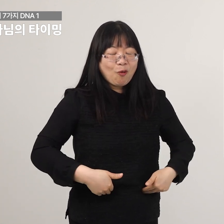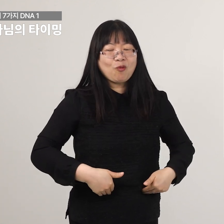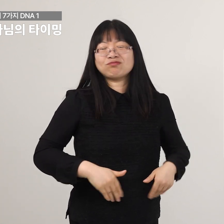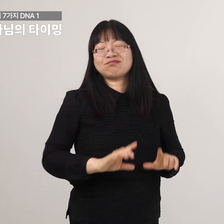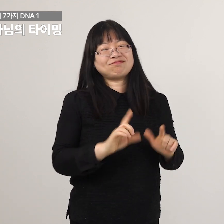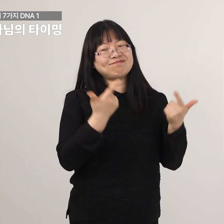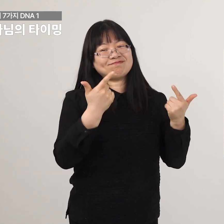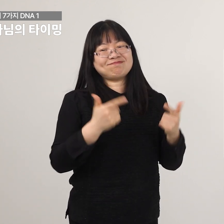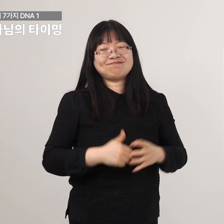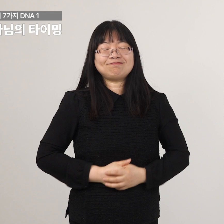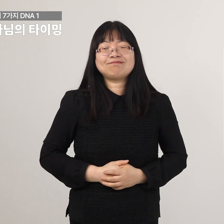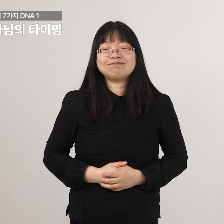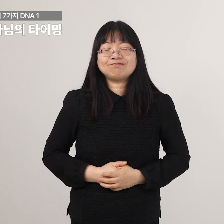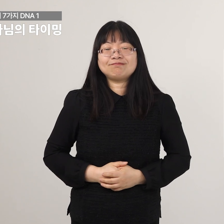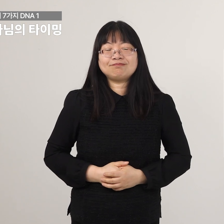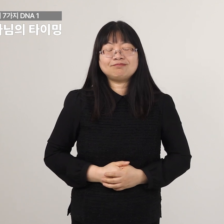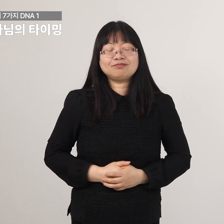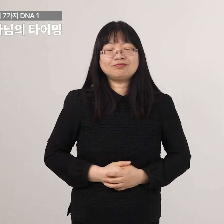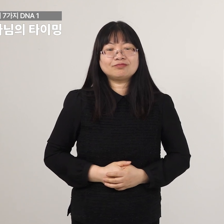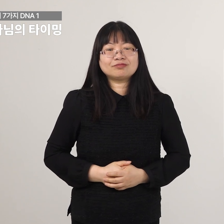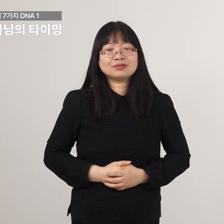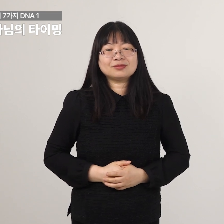아닙니다.